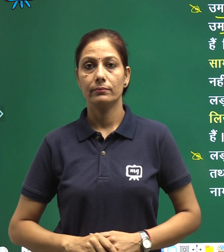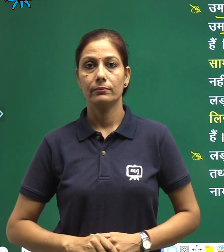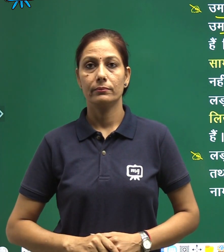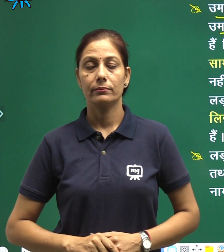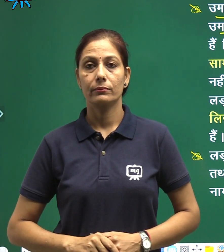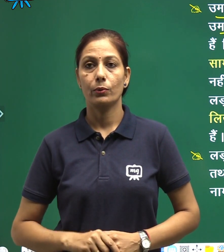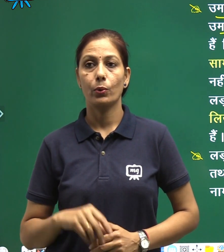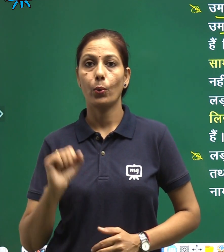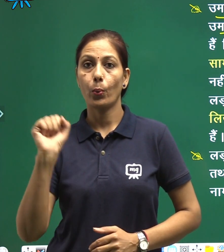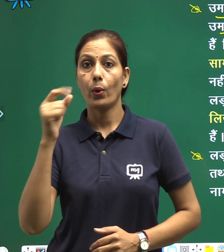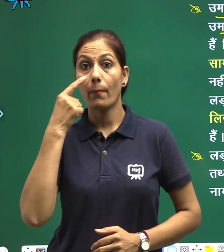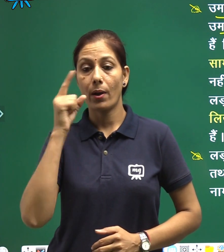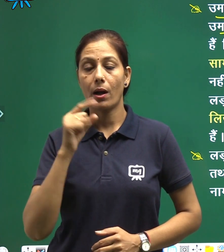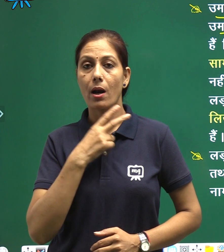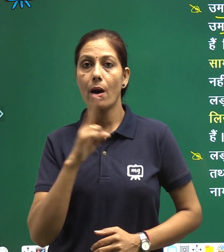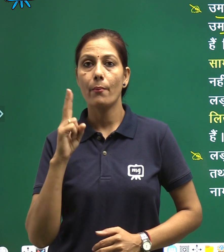जिनका नाम प्रेमा है,